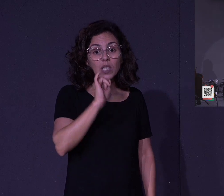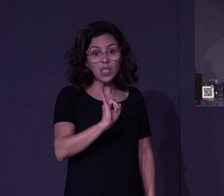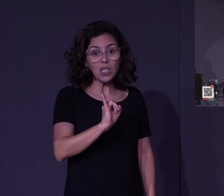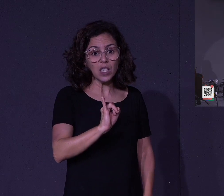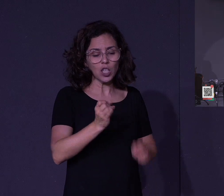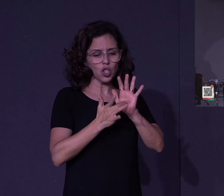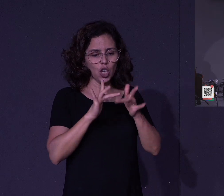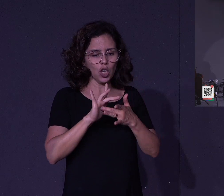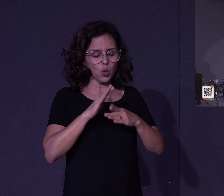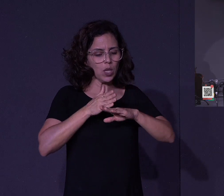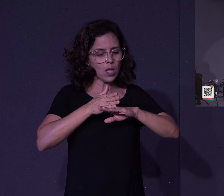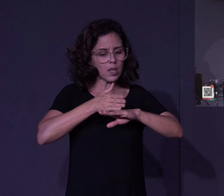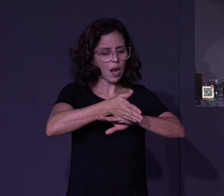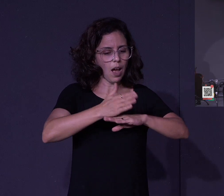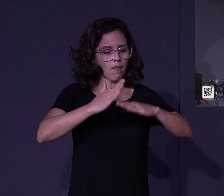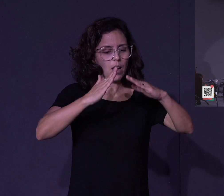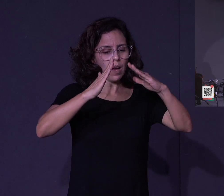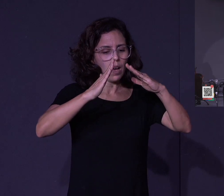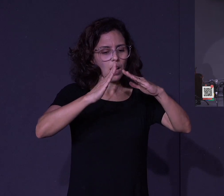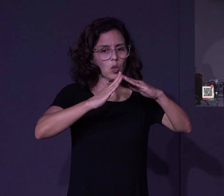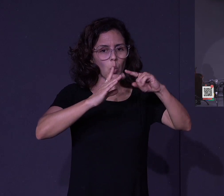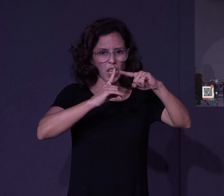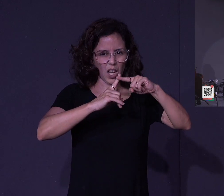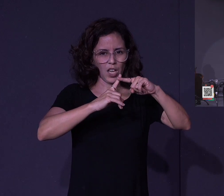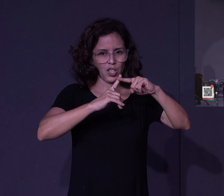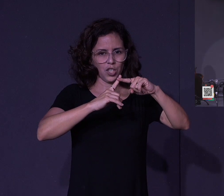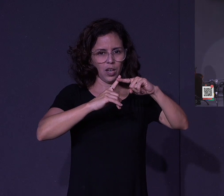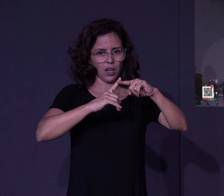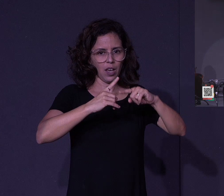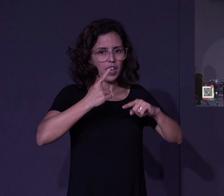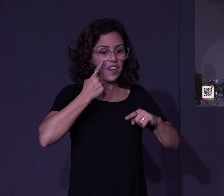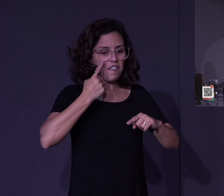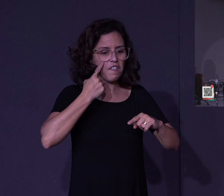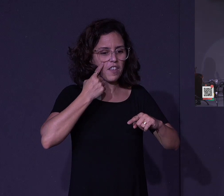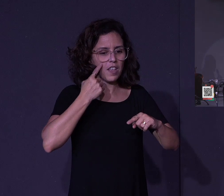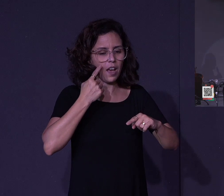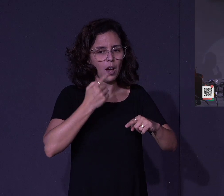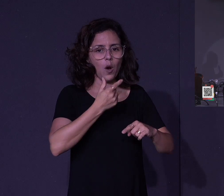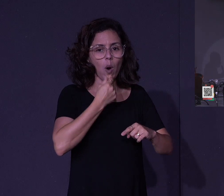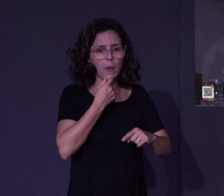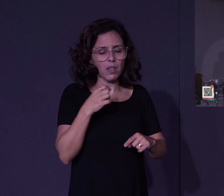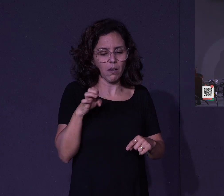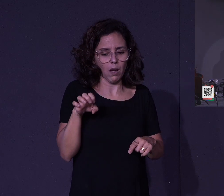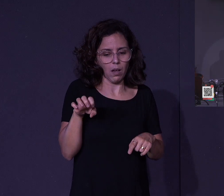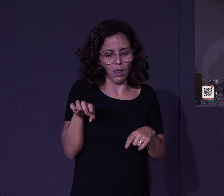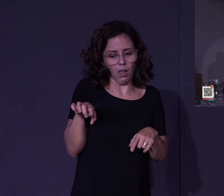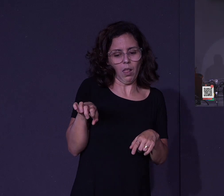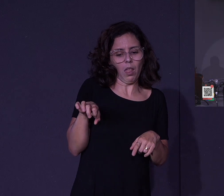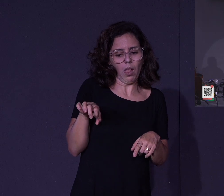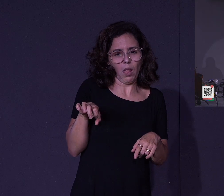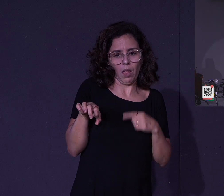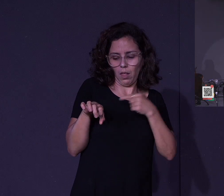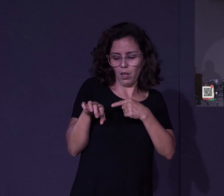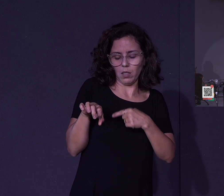Os religiosos ficaram doidos. É errado fazer o bem no sábado? Conhecendo a essência dos corações, disse: se o teu boi